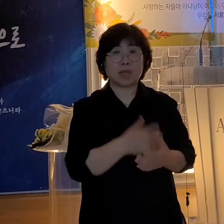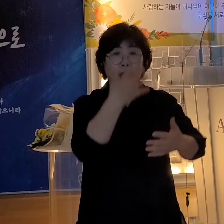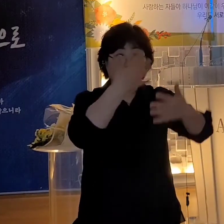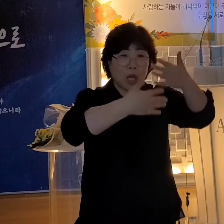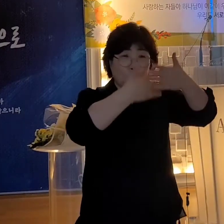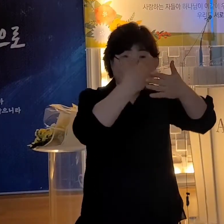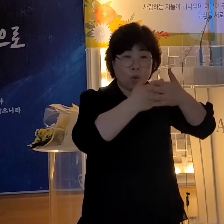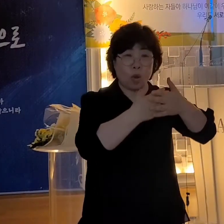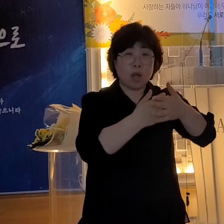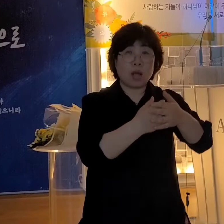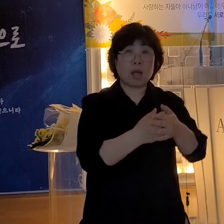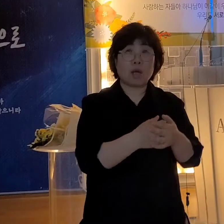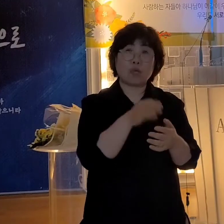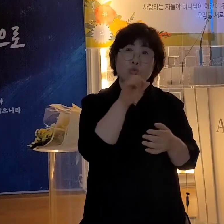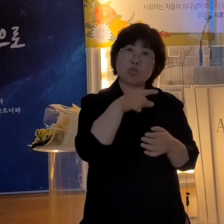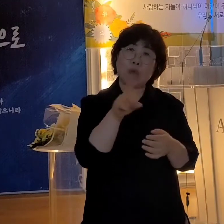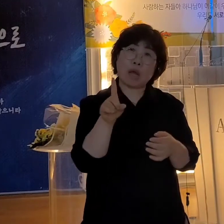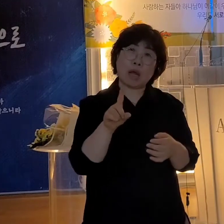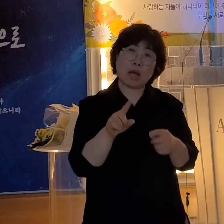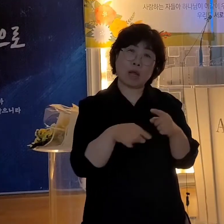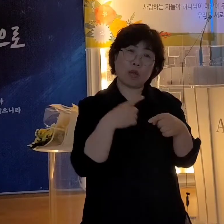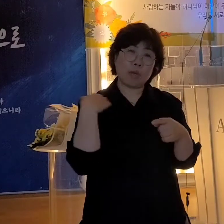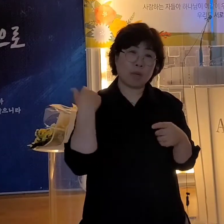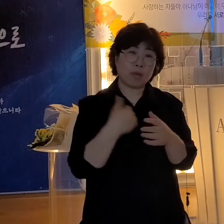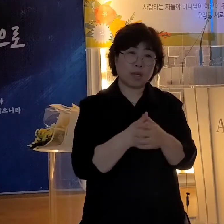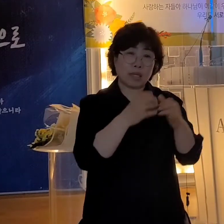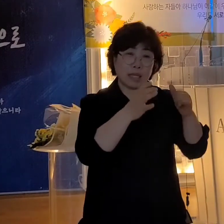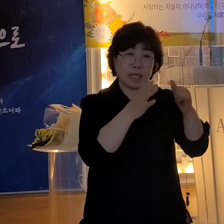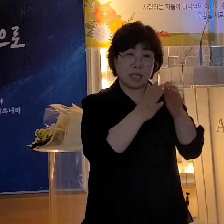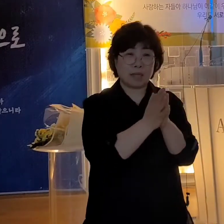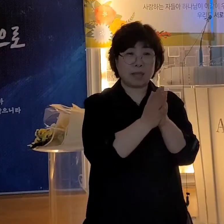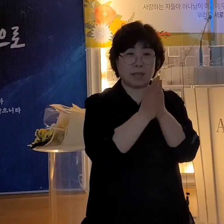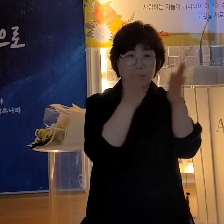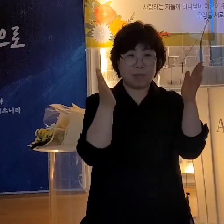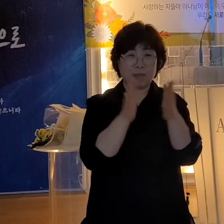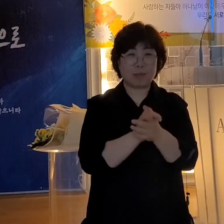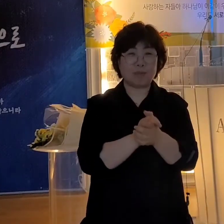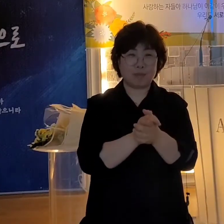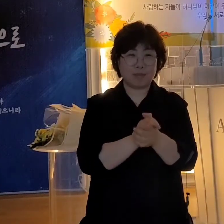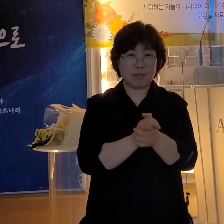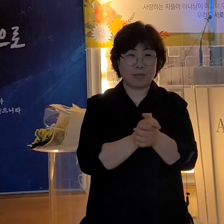영화 우아한 세계 시작합니다.